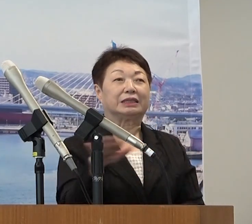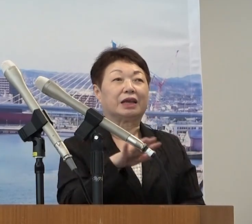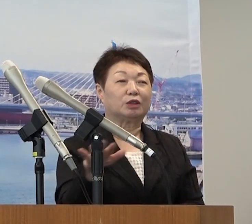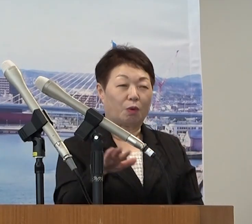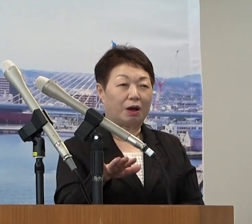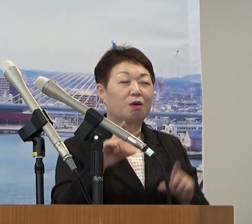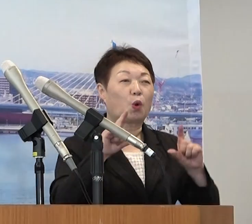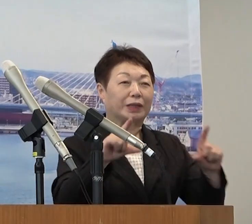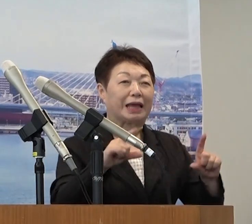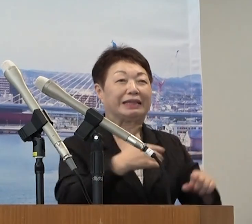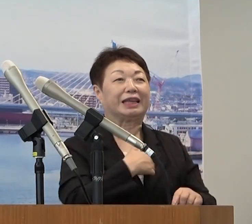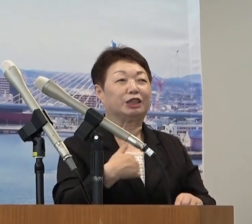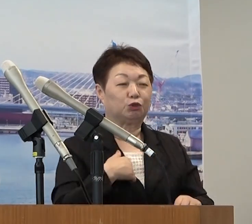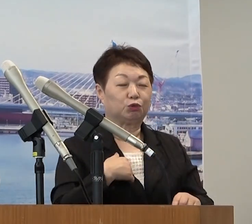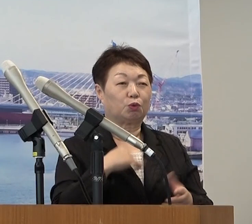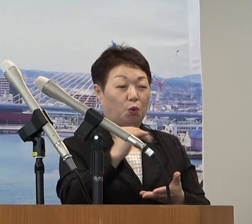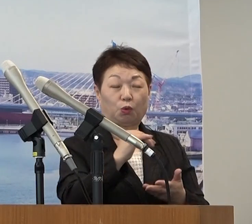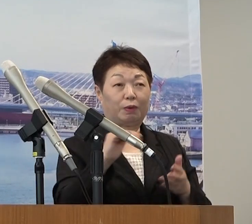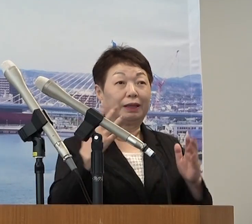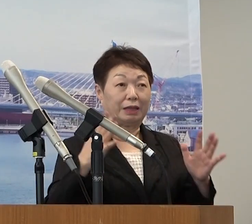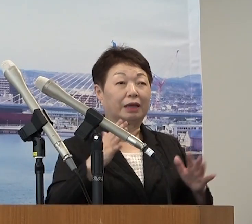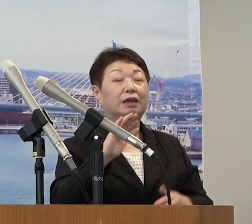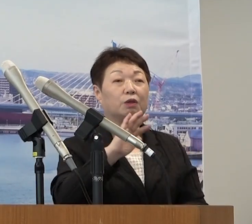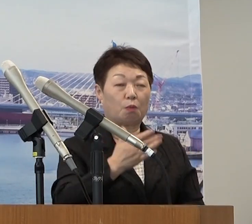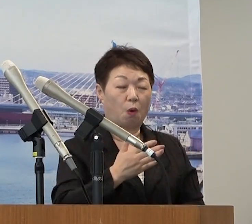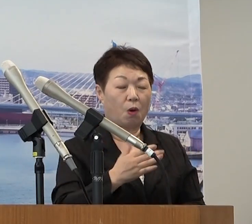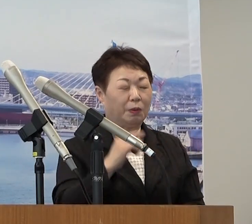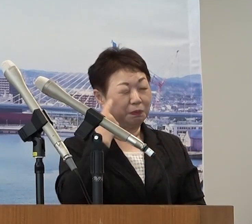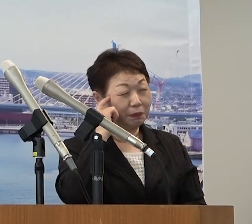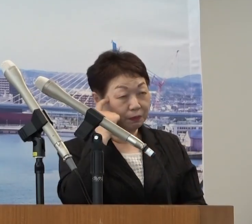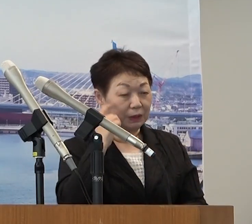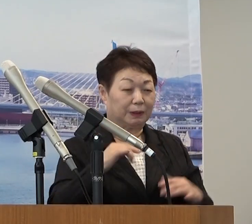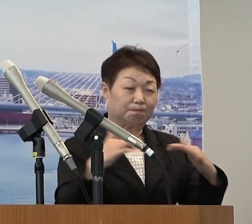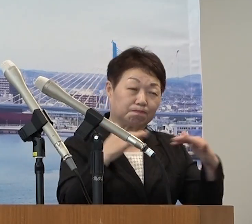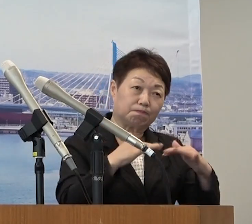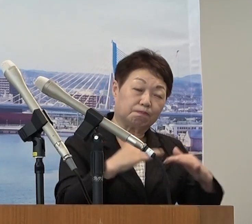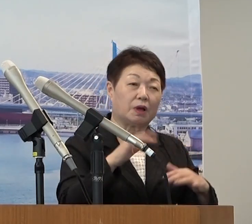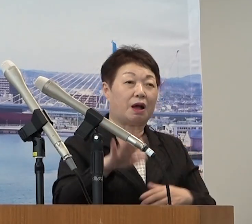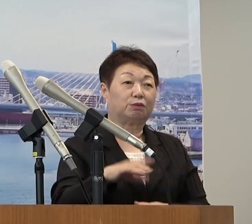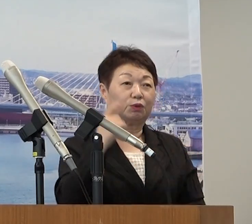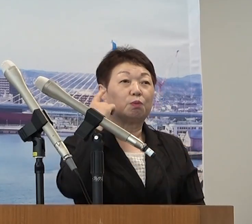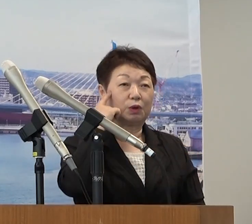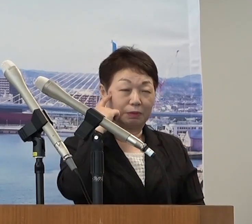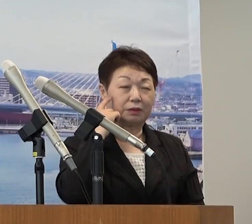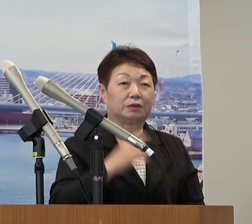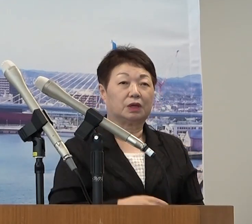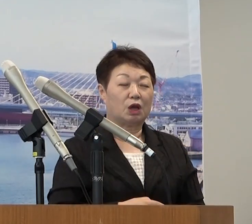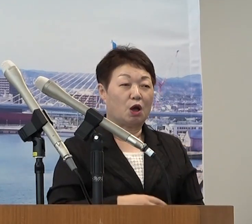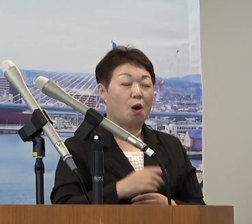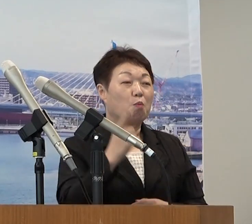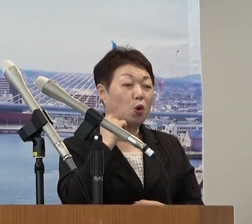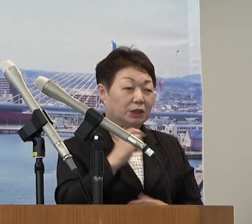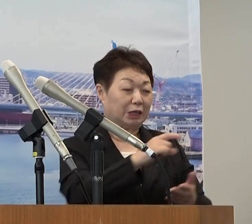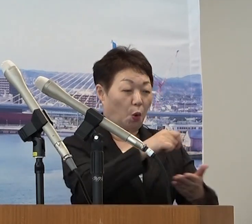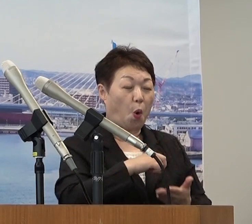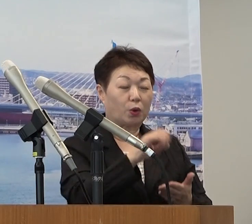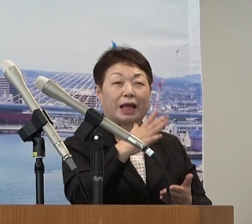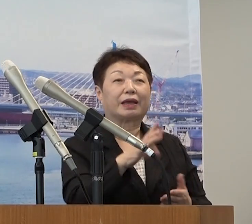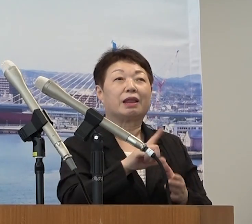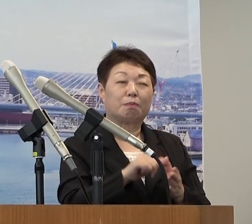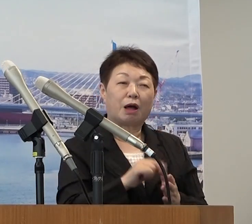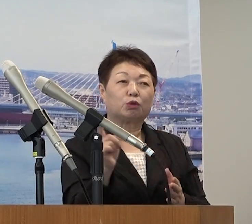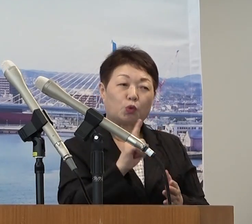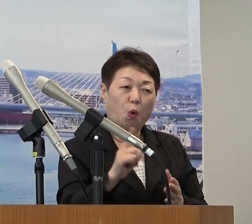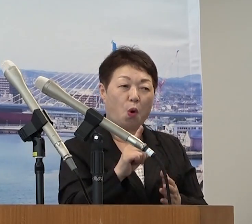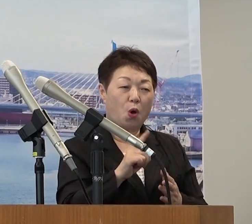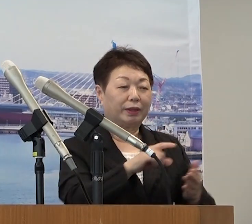できるものはなくてですねただあのやはり試行錯誤だと思っていますので、来なきゃ来ないでじゃあどうやったら提案してもら